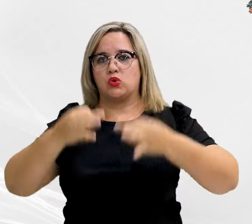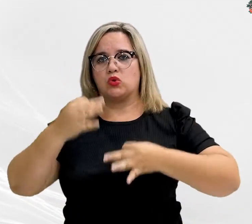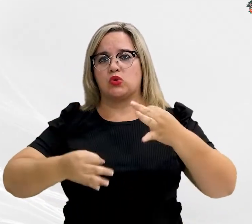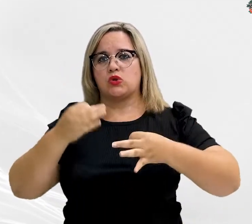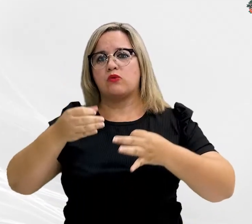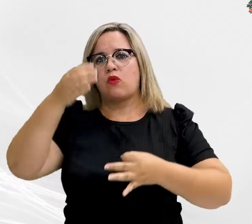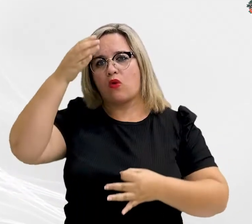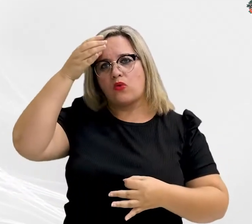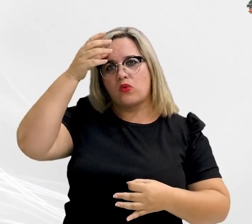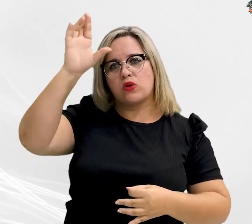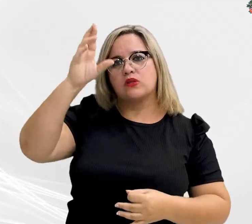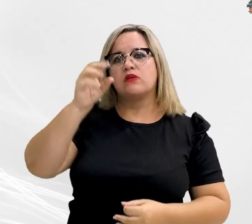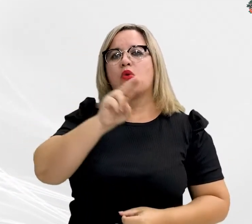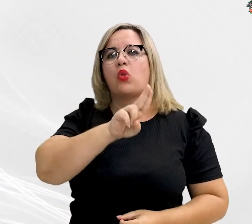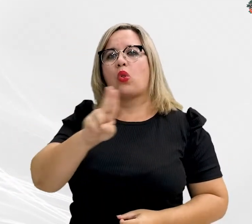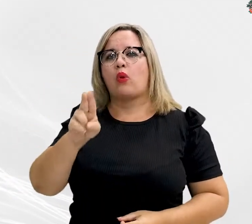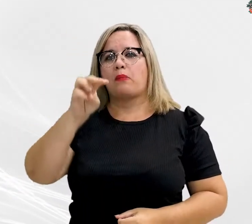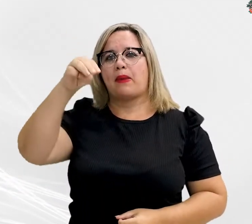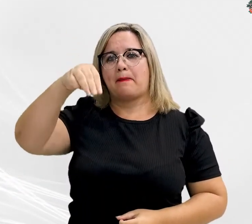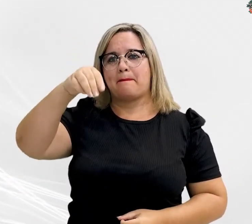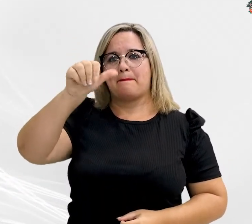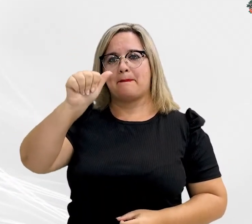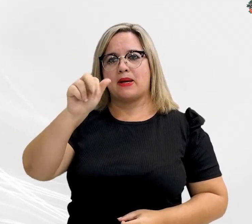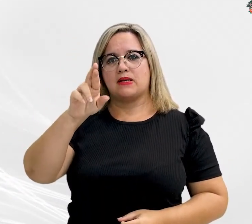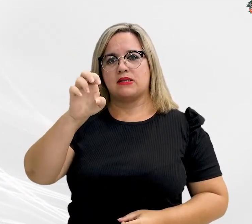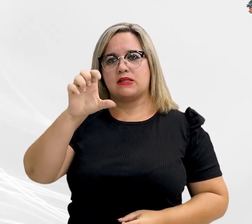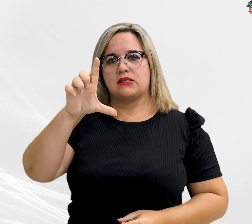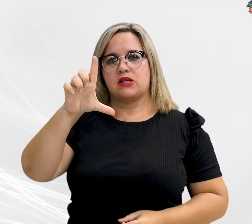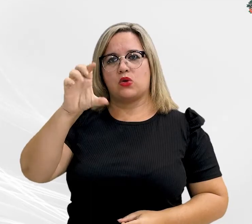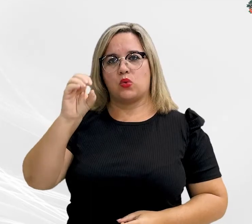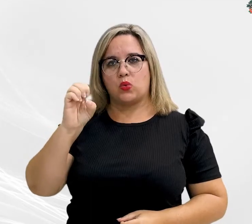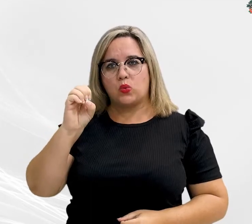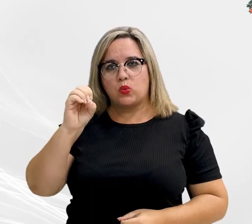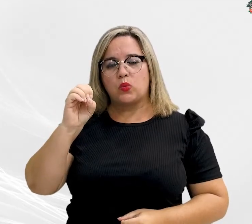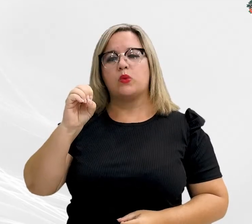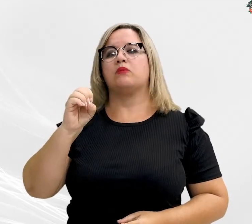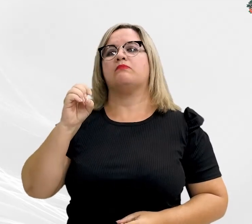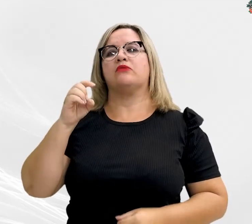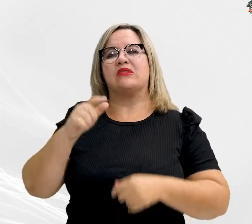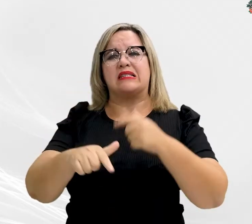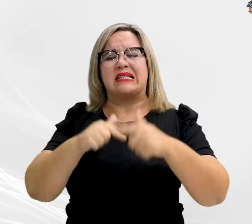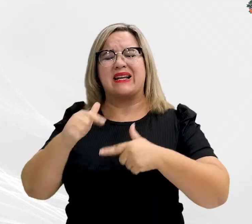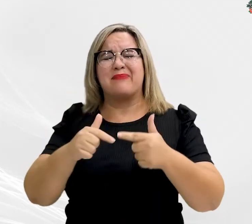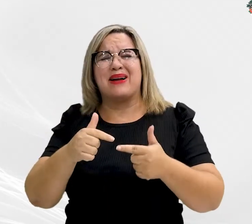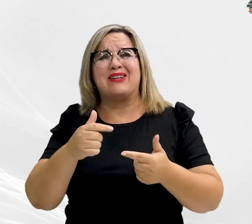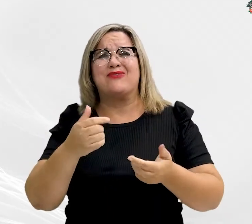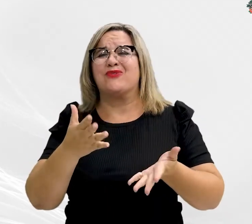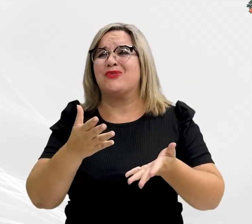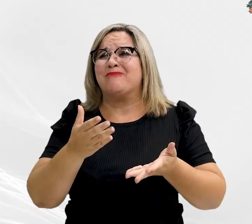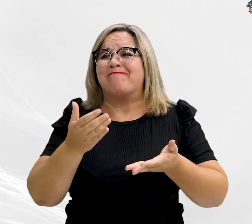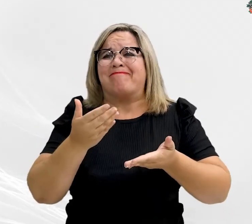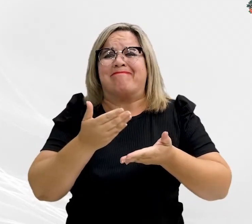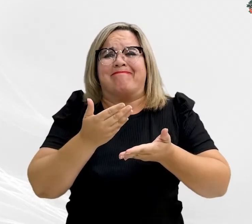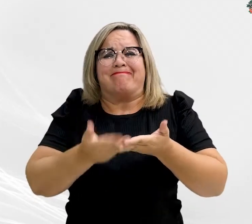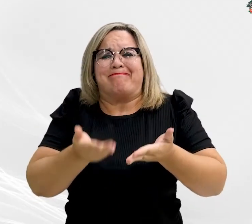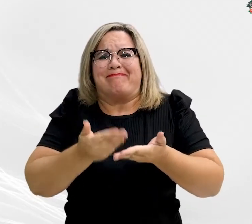de Apoio Marcelo Caetano vaqueano os trabalhos ficarão comprometidos em a conta do início da